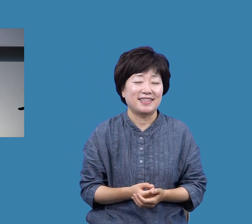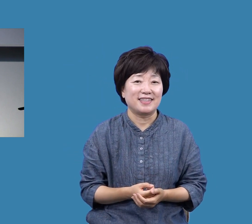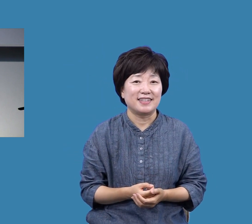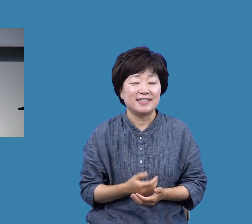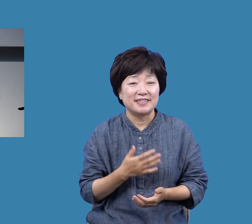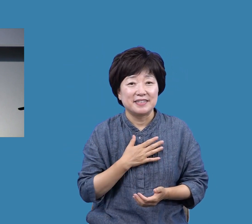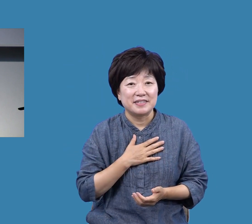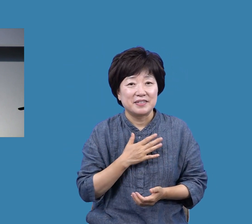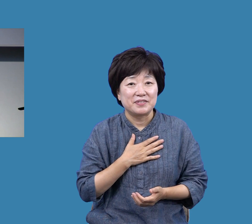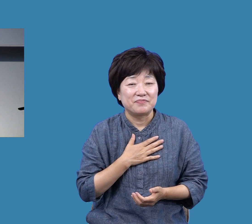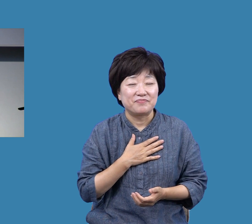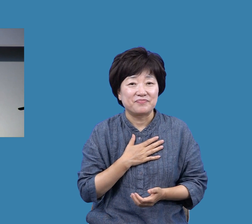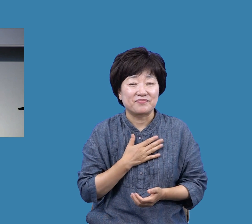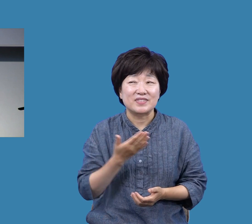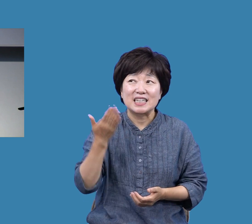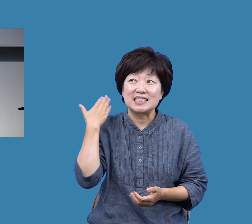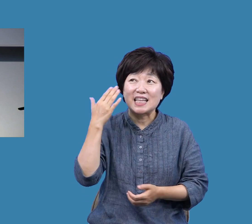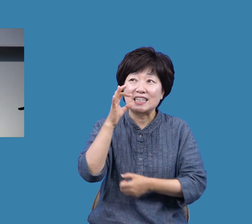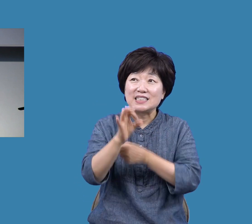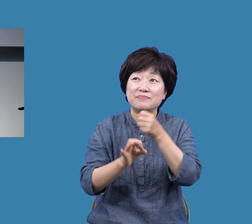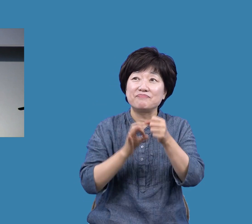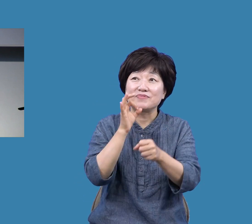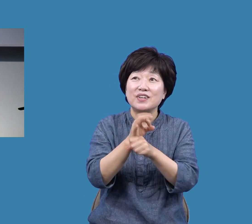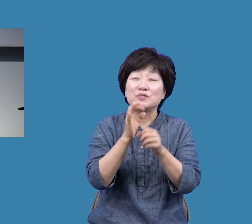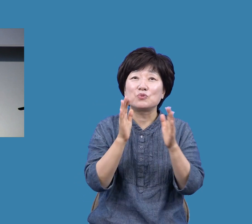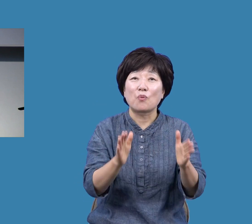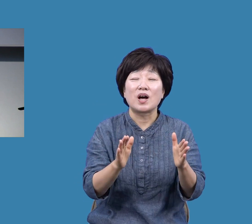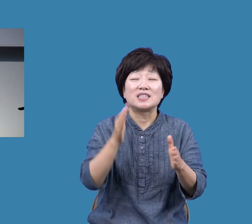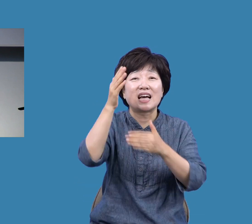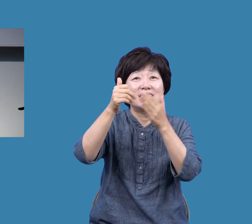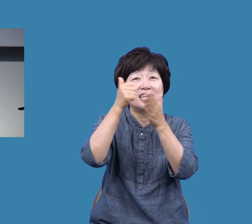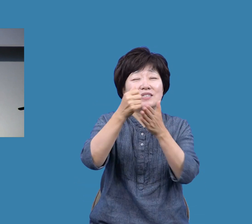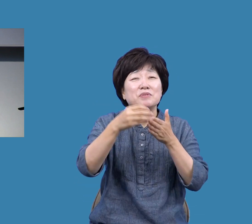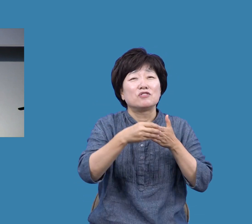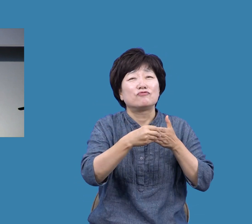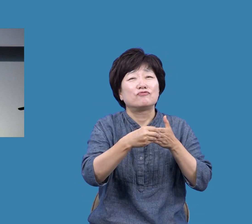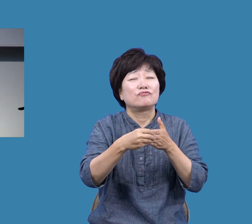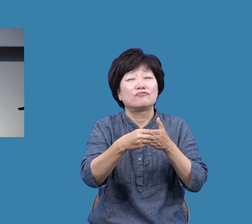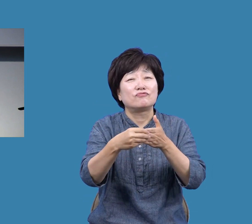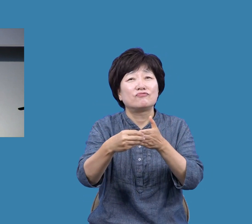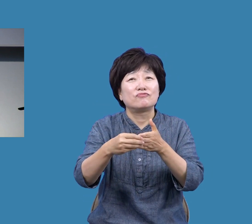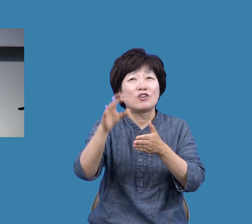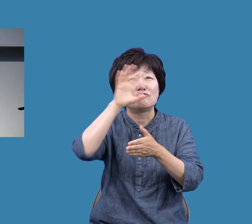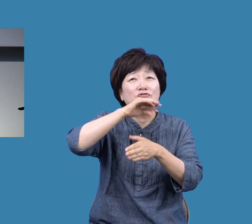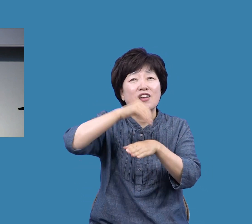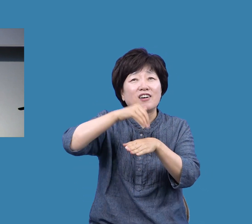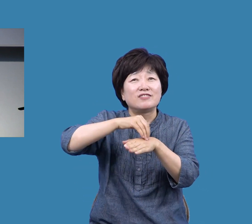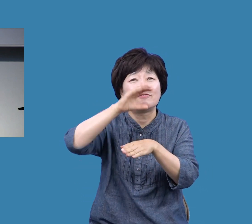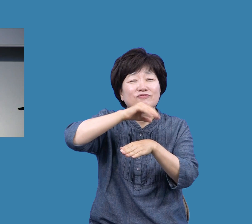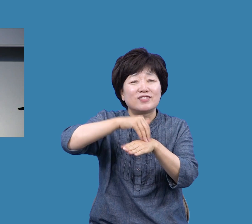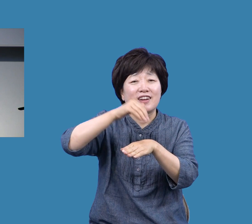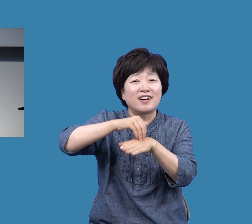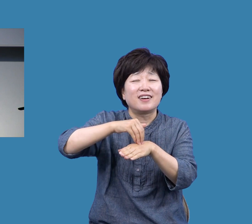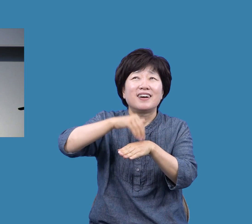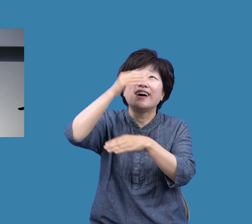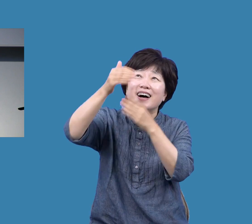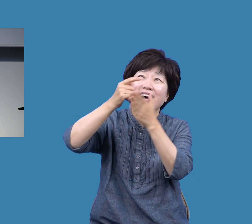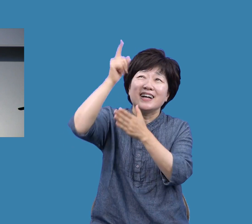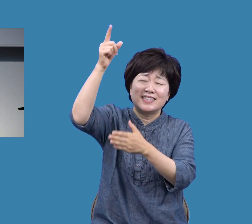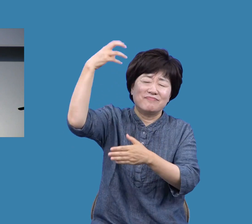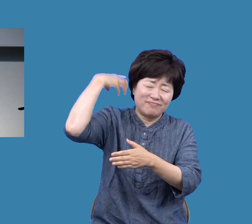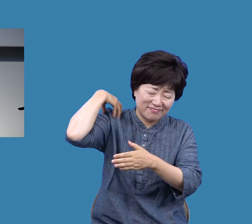저는 지난 한 10몇 년 동안 하나님이 쭉 이렇게 끌고 오시면서 그 훈련 하나 시키신 것 같아요. 그냥 하나님이